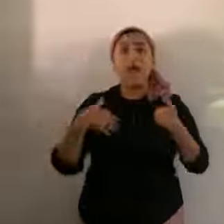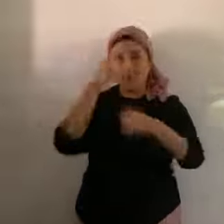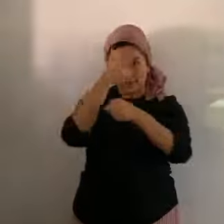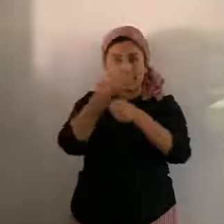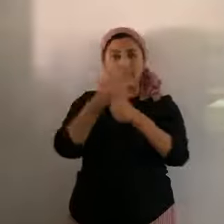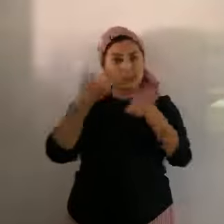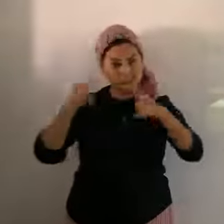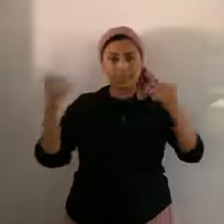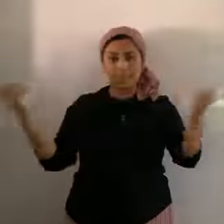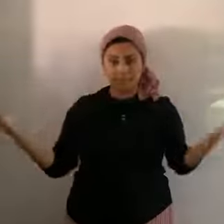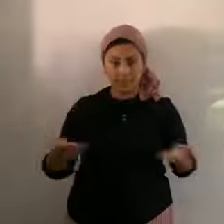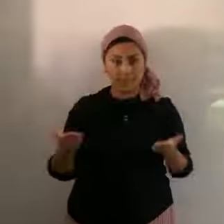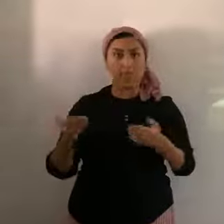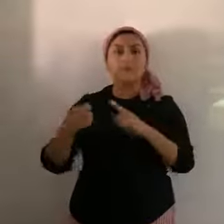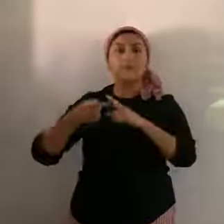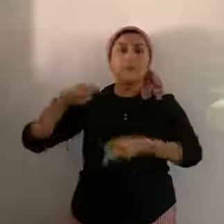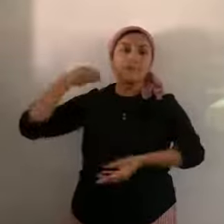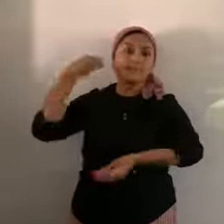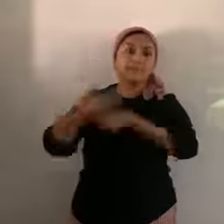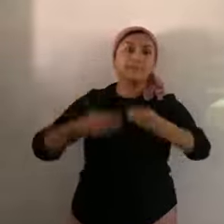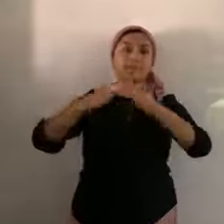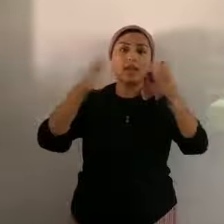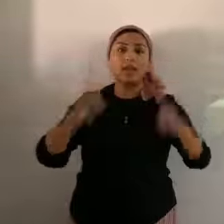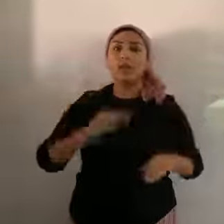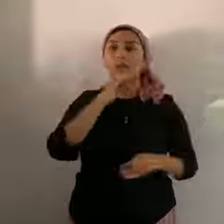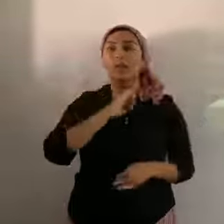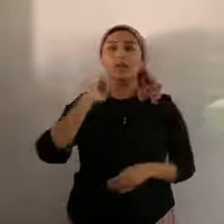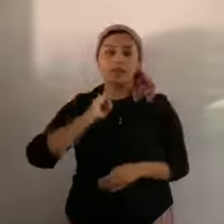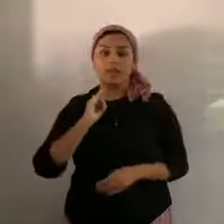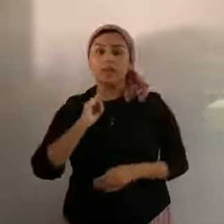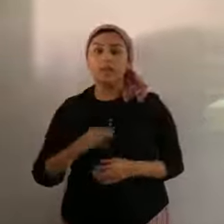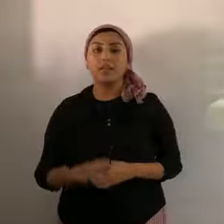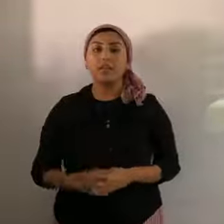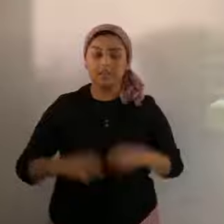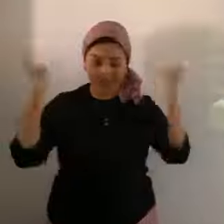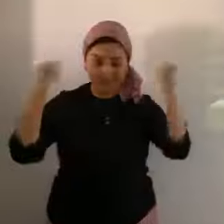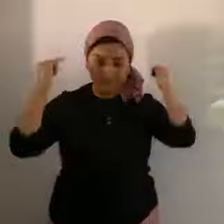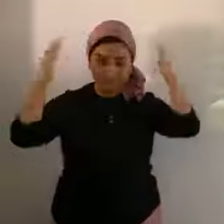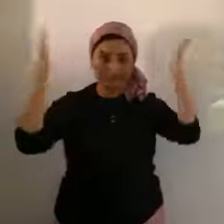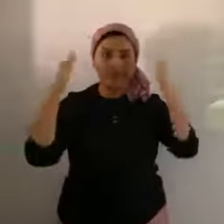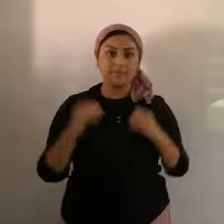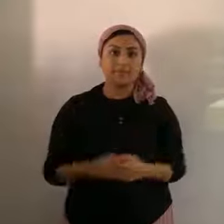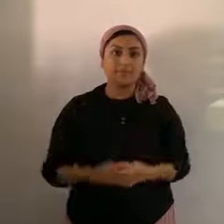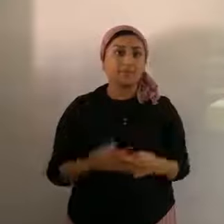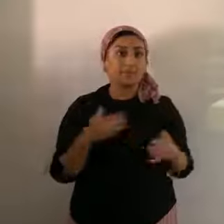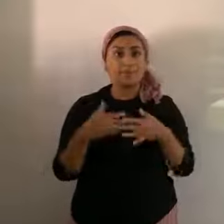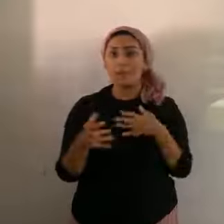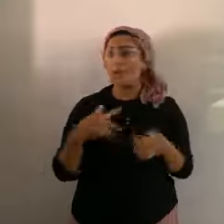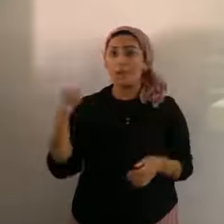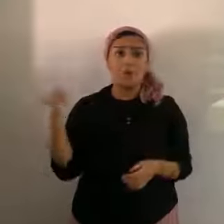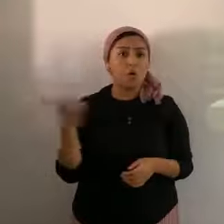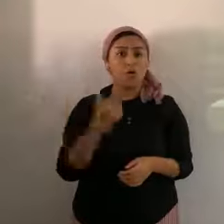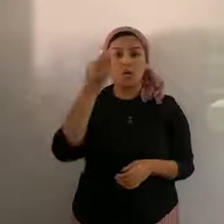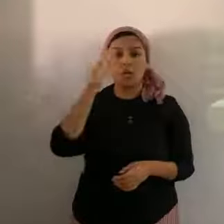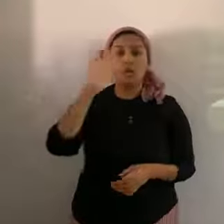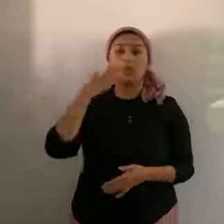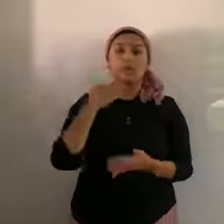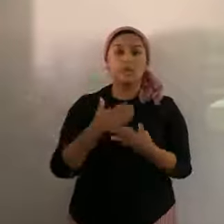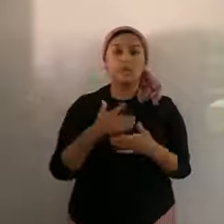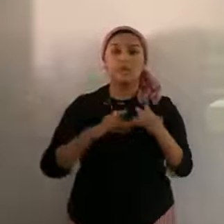de la descendencia de la casa de Israel. Aleluya. A pesar de todo, Él es bueno,